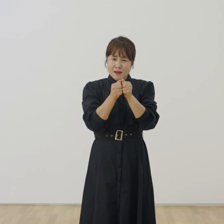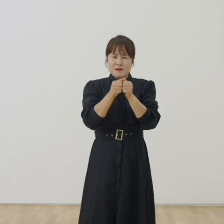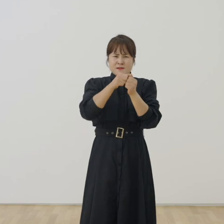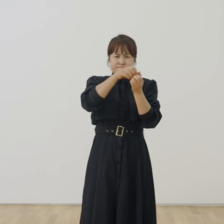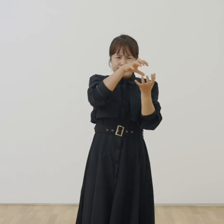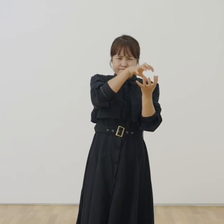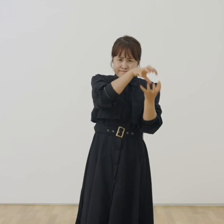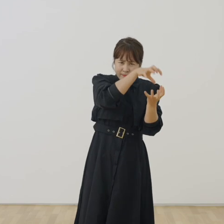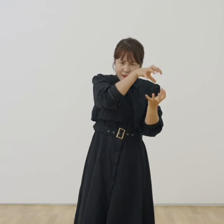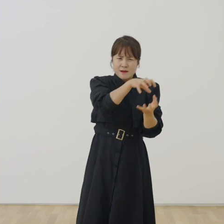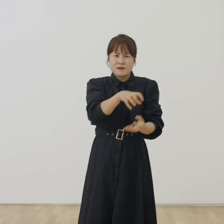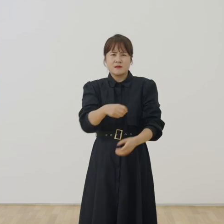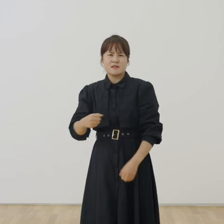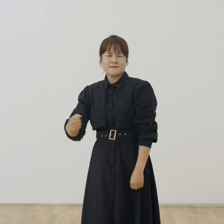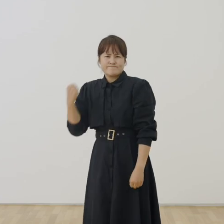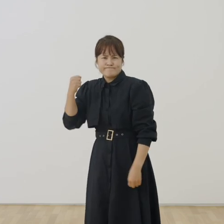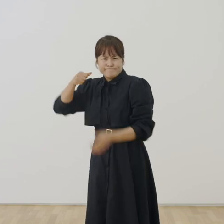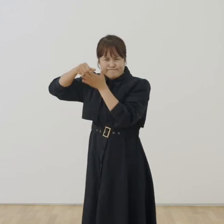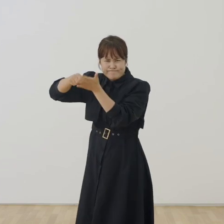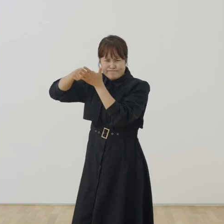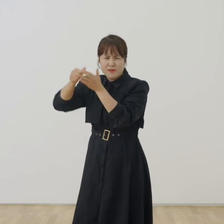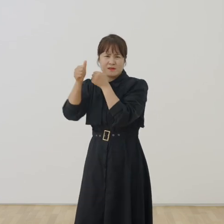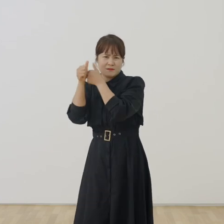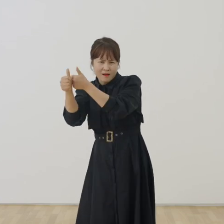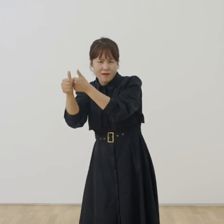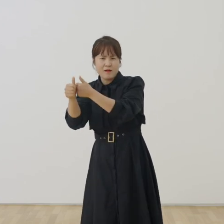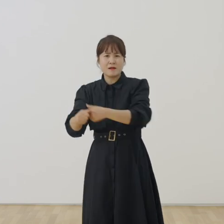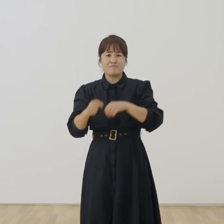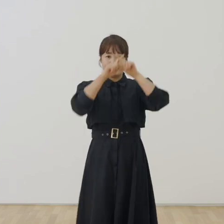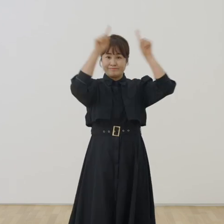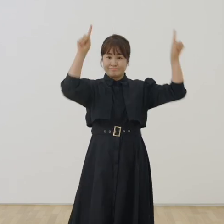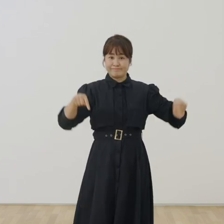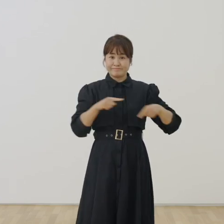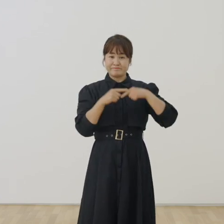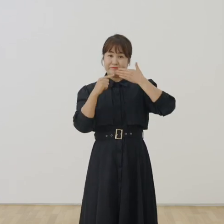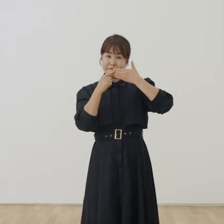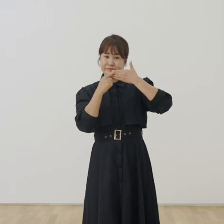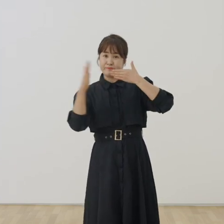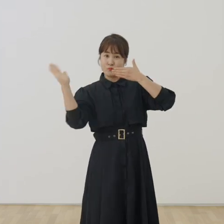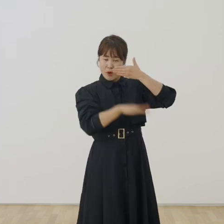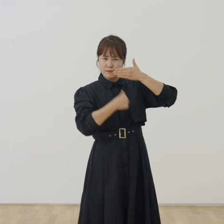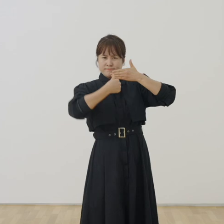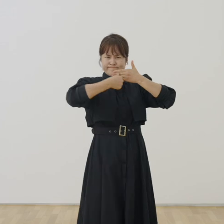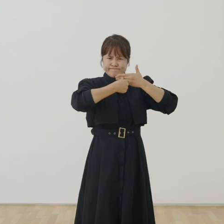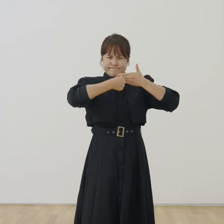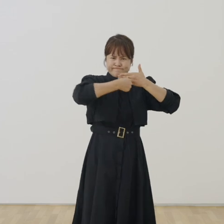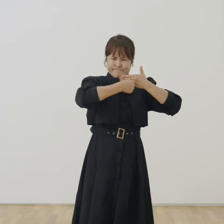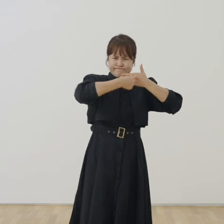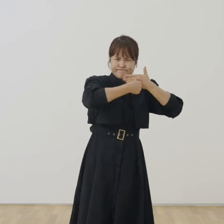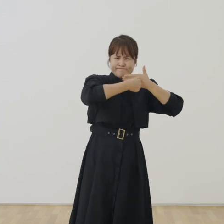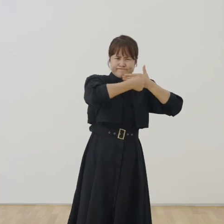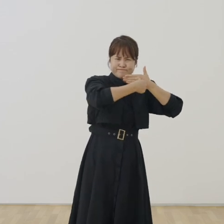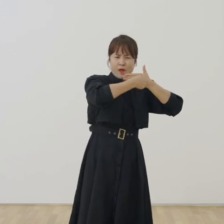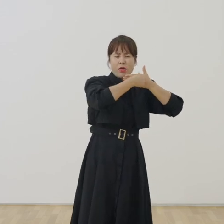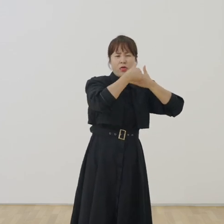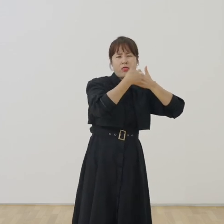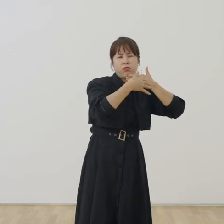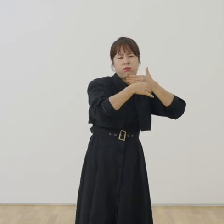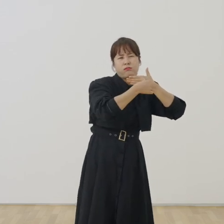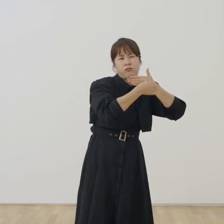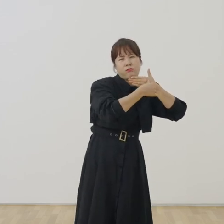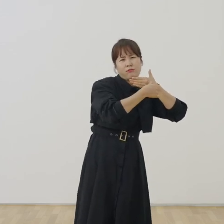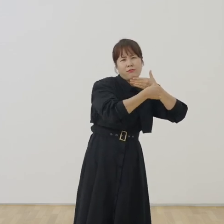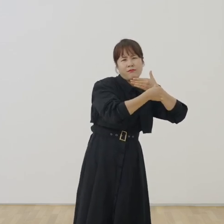물감을 묻힌 양과 누르는 힘에 따라 캔버스의 왼쪽에서 시작하여 오른쪽으로 점의 농도가